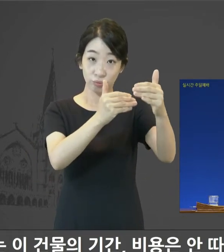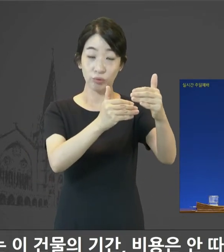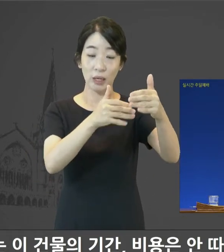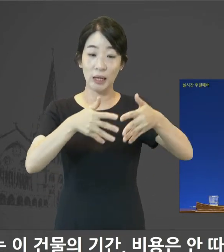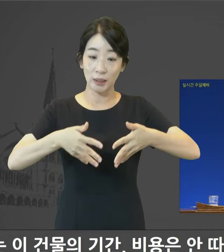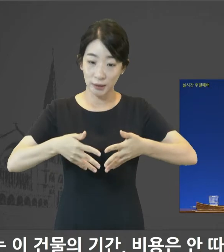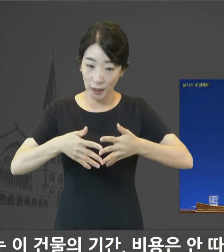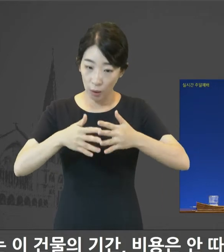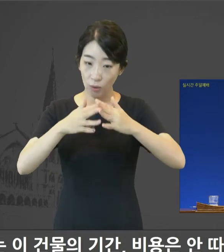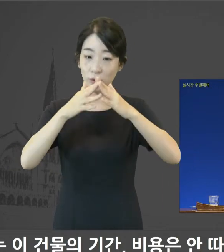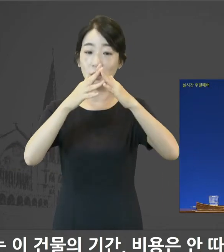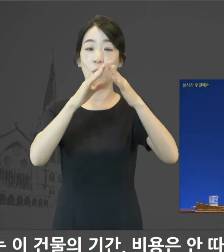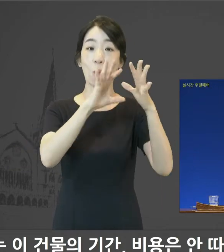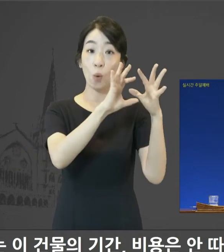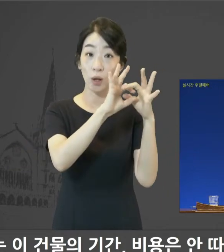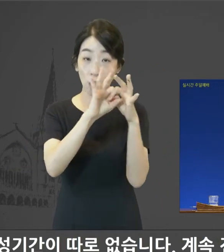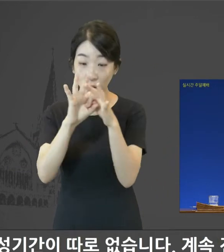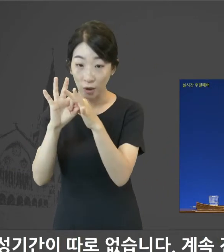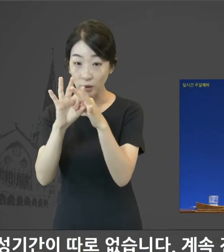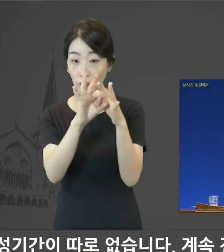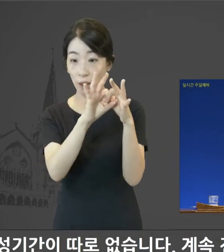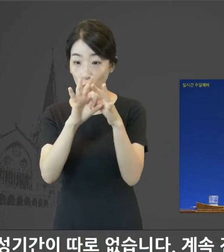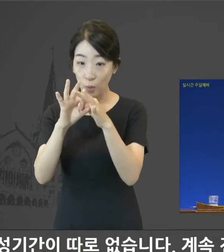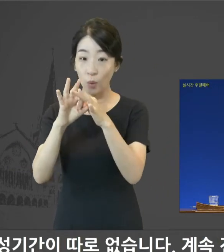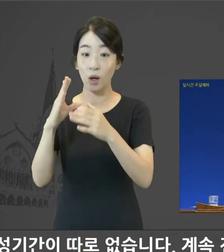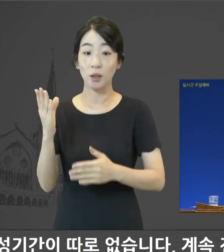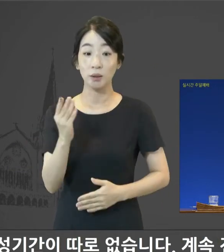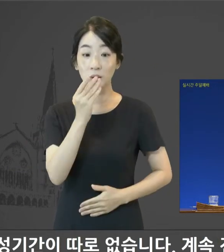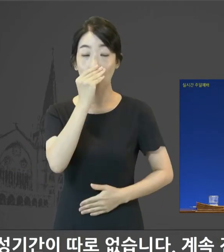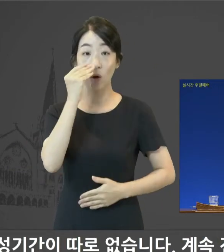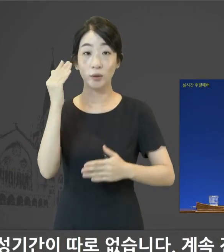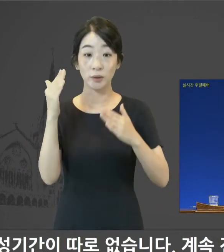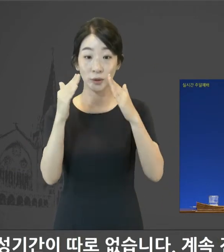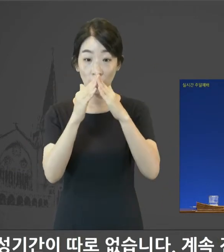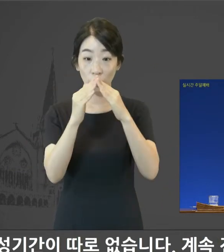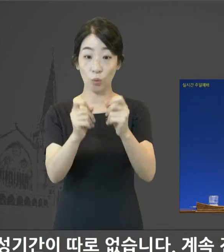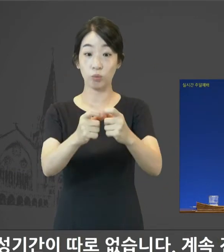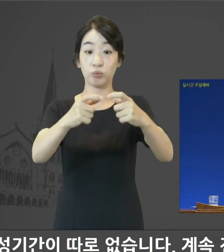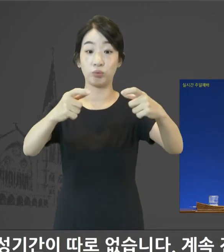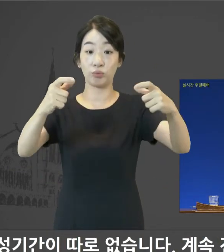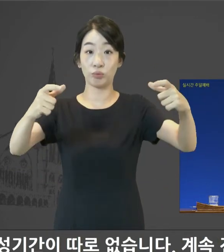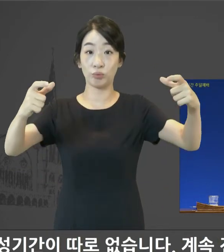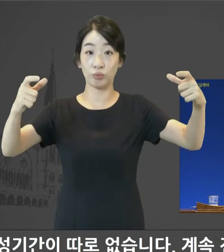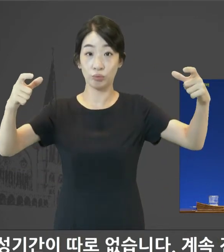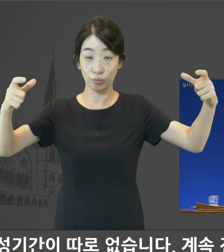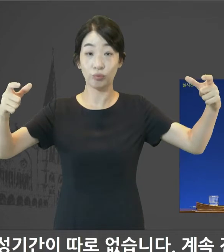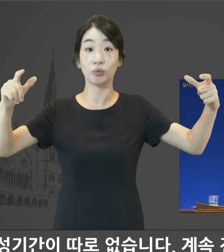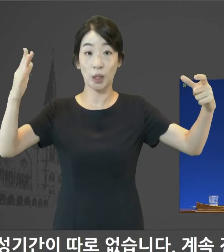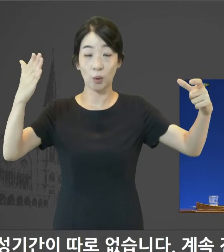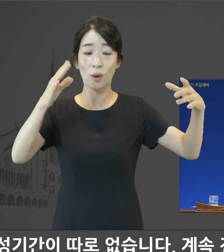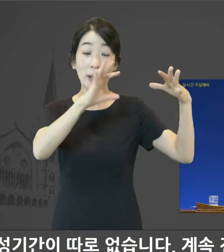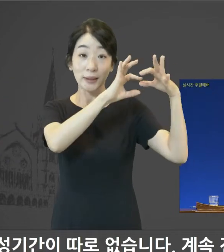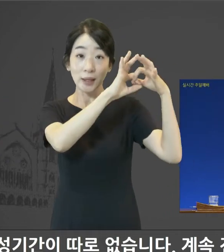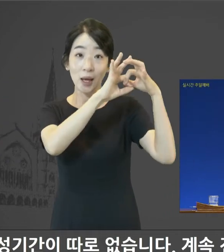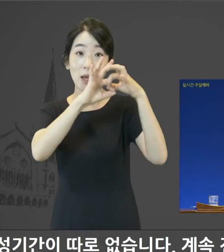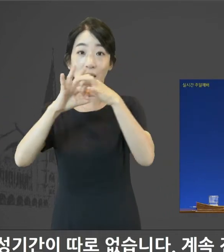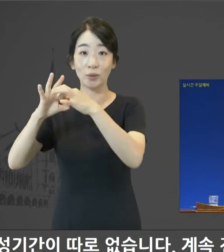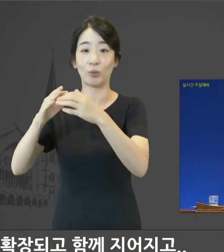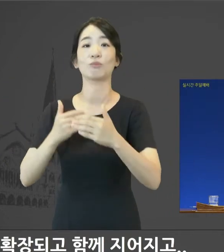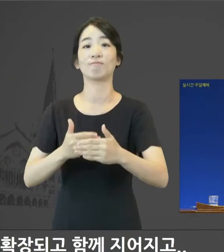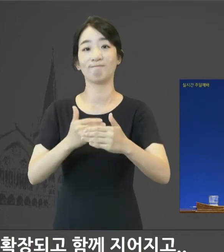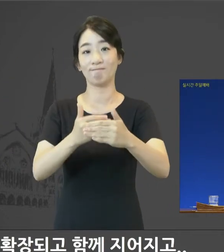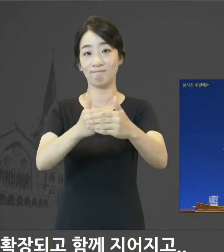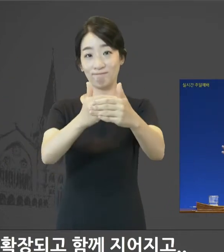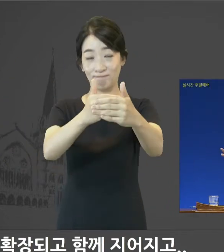세워지고 연결되고 성전으로 확장되고 함께 지어지고, 이거 계속 진행형이에요. 그러니까